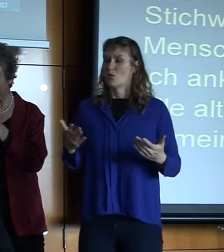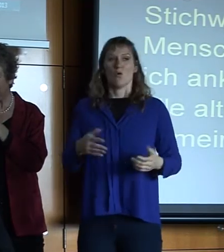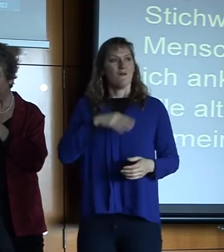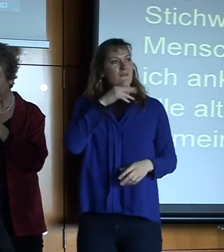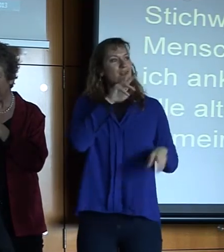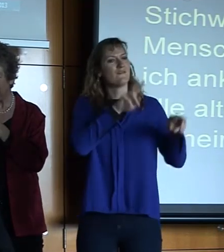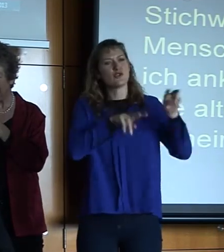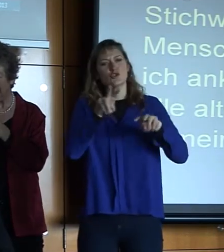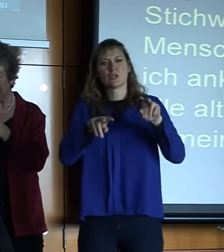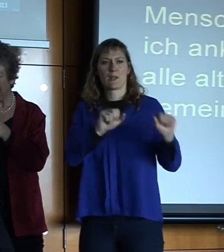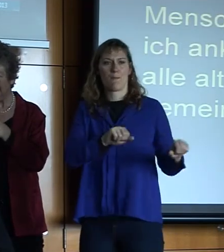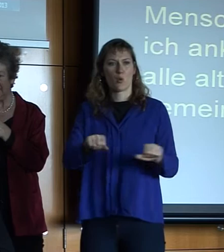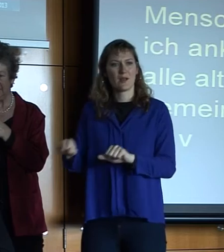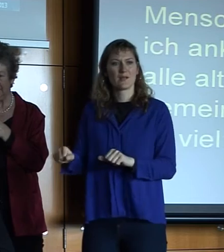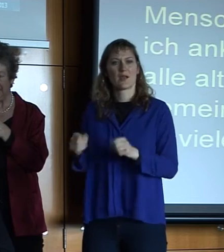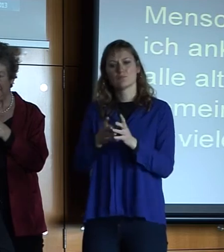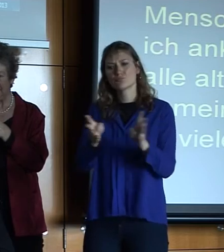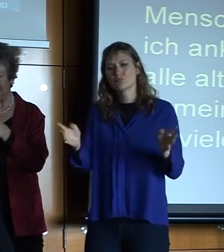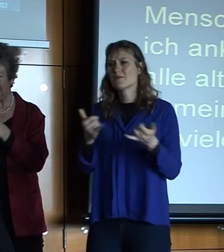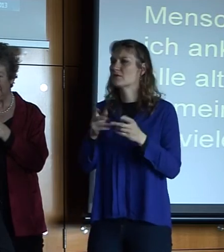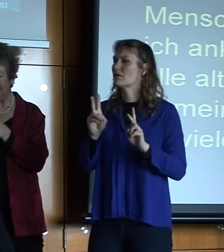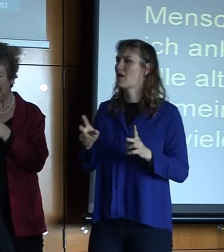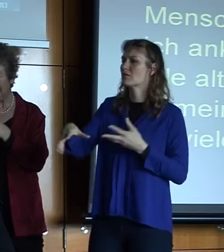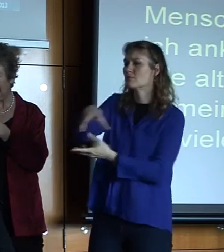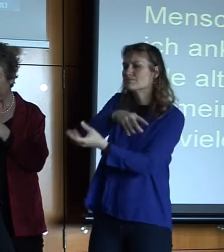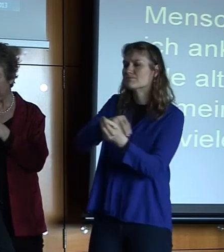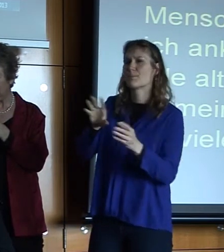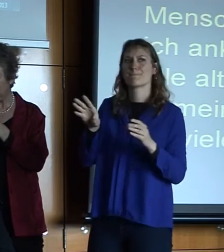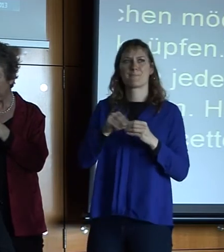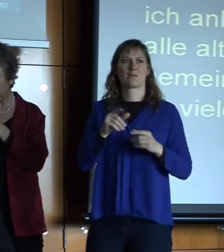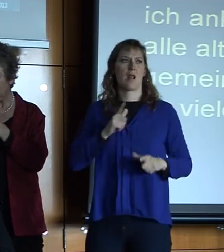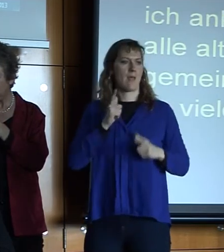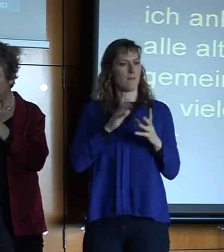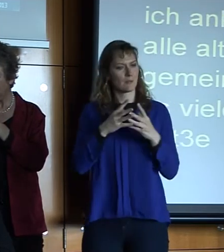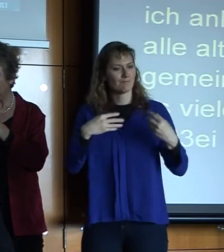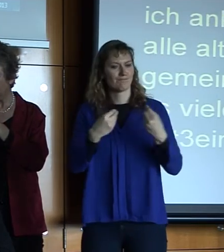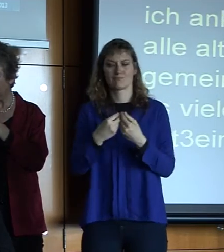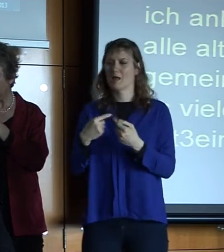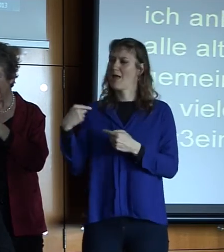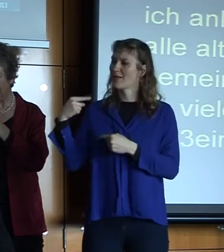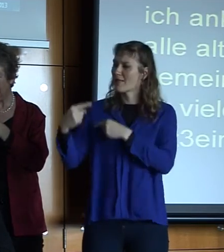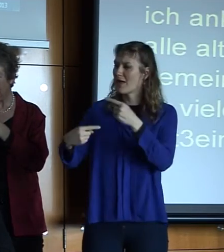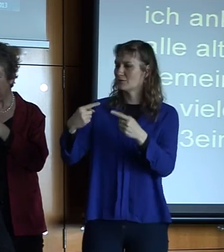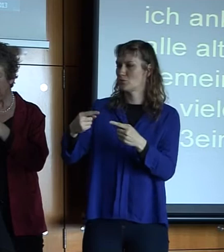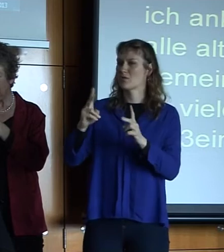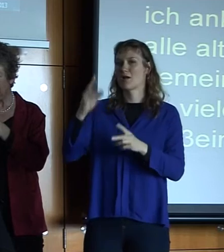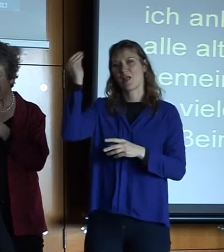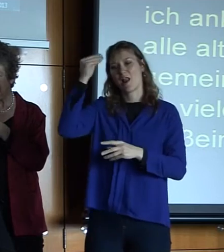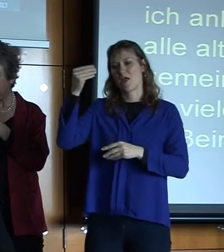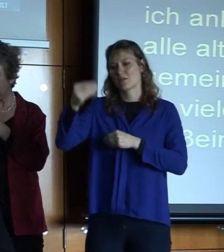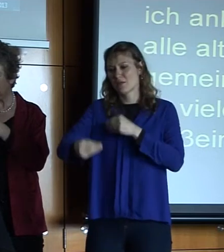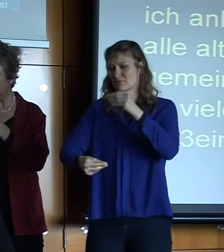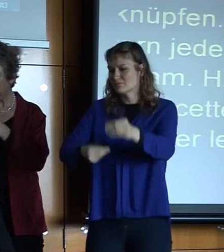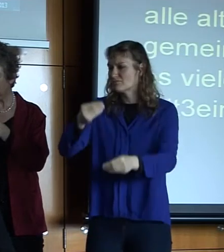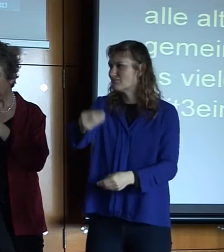möglichen Facetten von miteinander leben in verschiedenen Generationen und miteinander auch lernen. Und ich